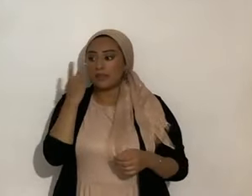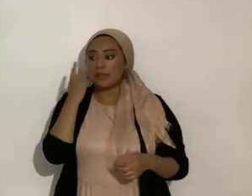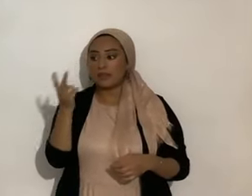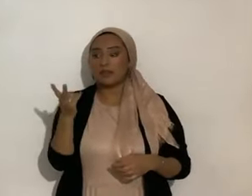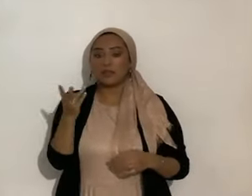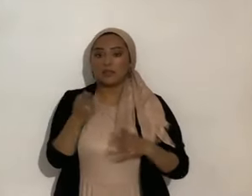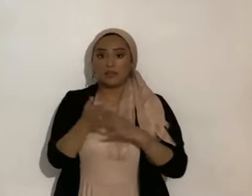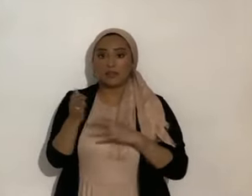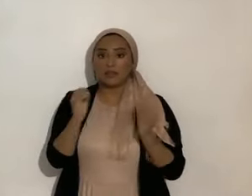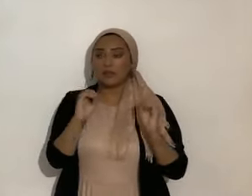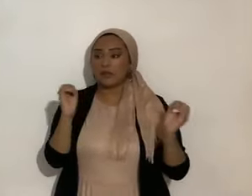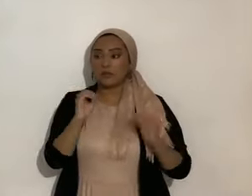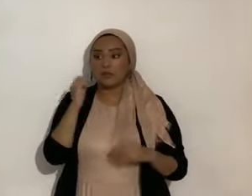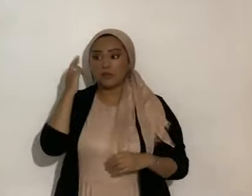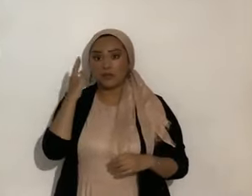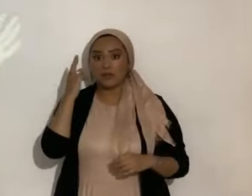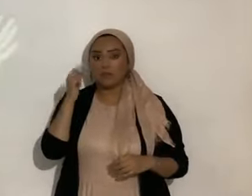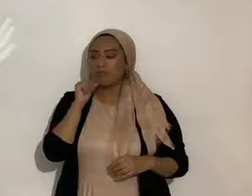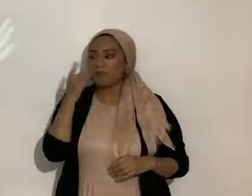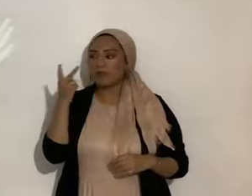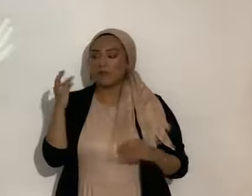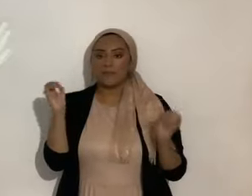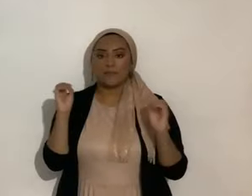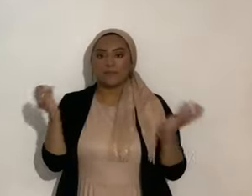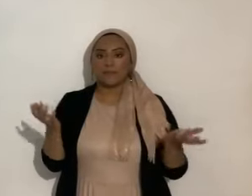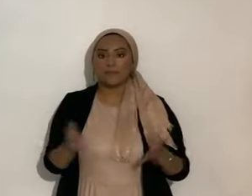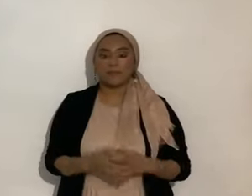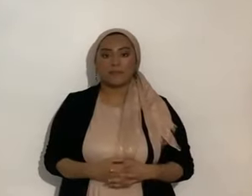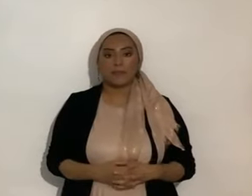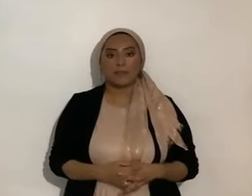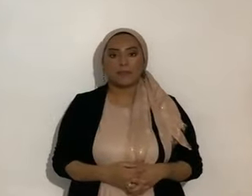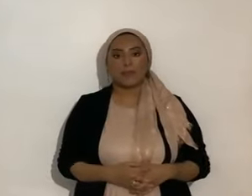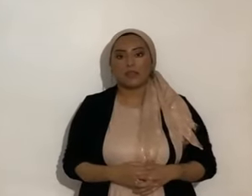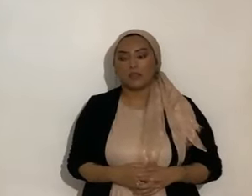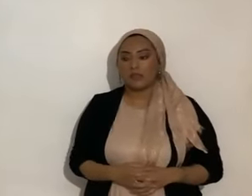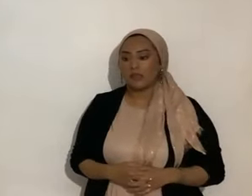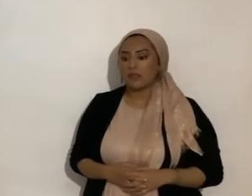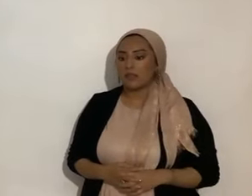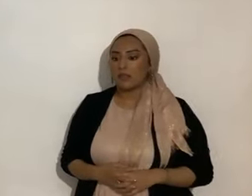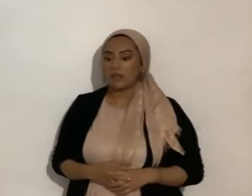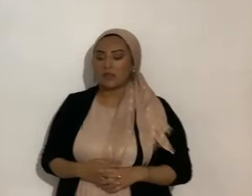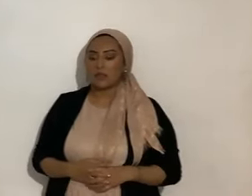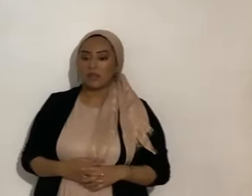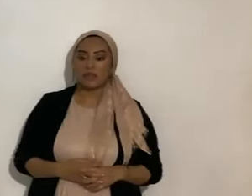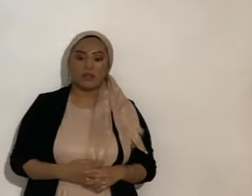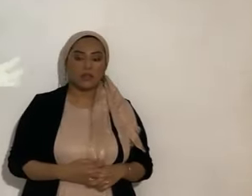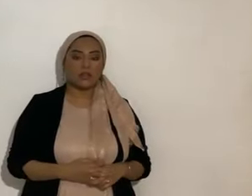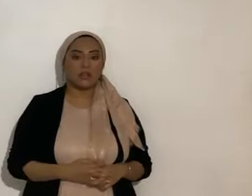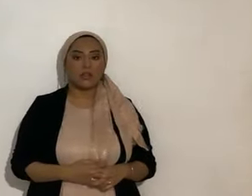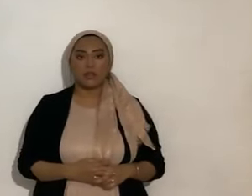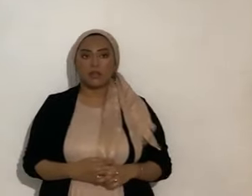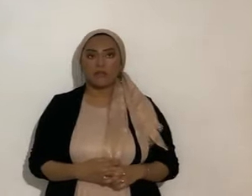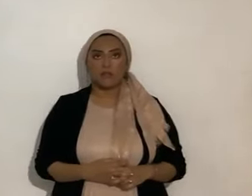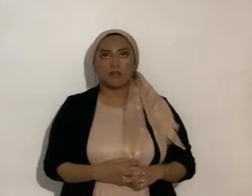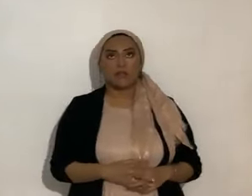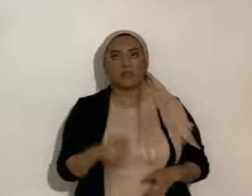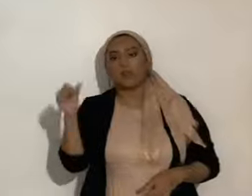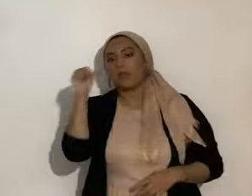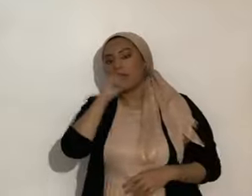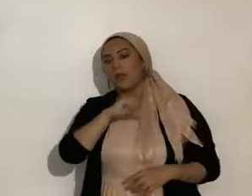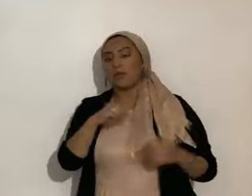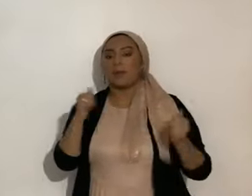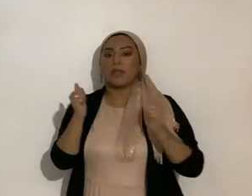los ojos de la no razón, no ve nada. Vive su vida al día, tiene sus amantes, se emborracha con